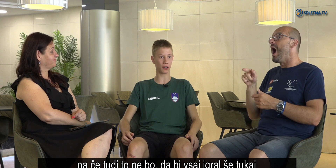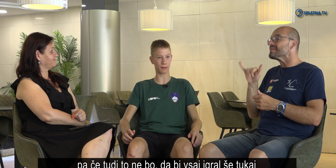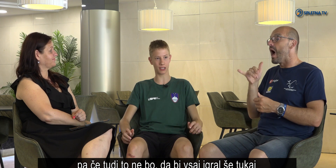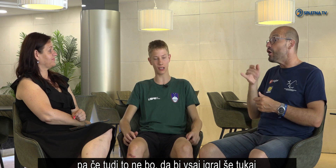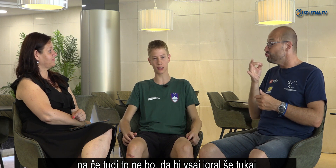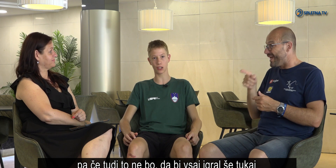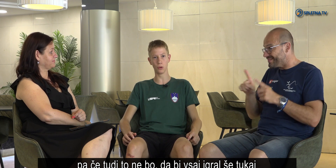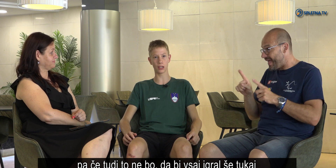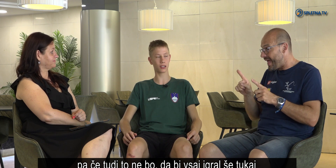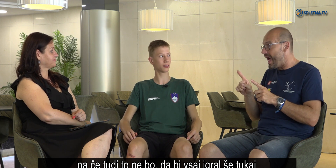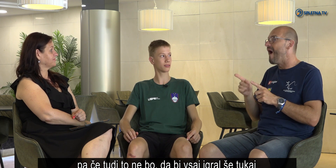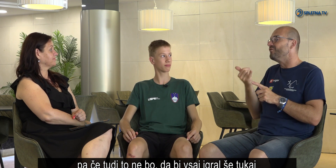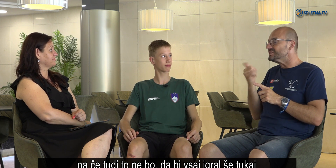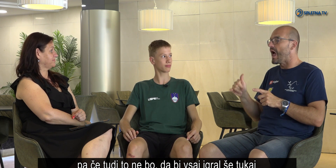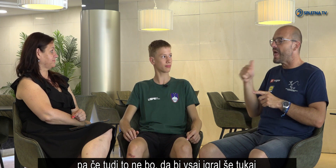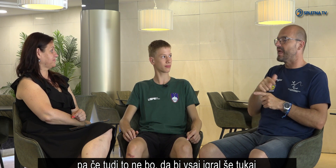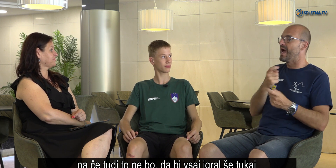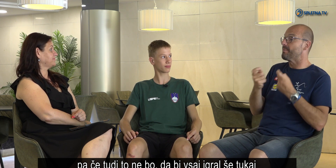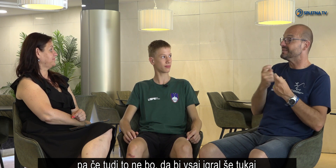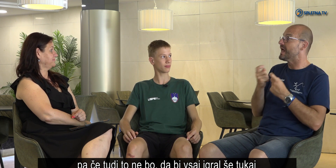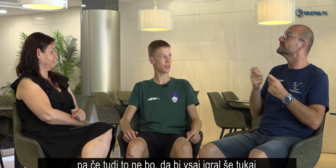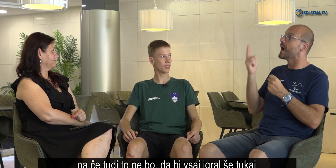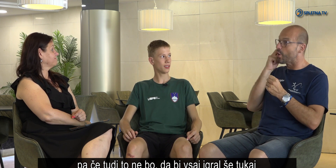še tukaj v reprezentanci gluhih,